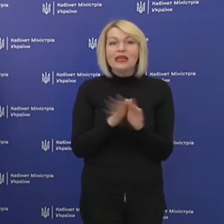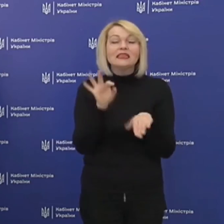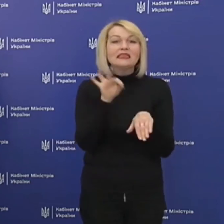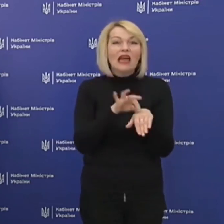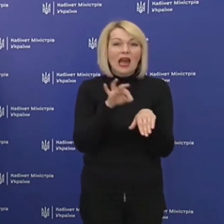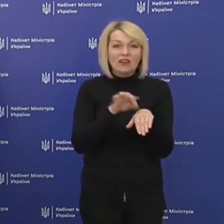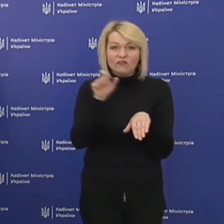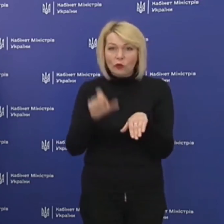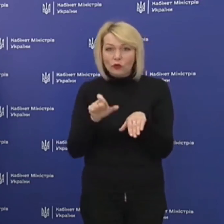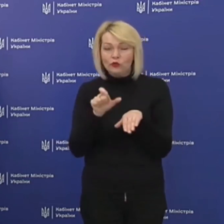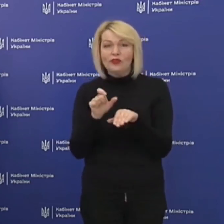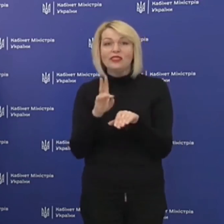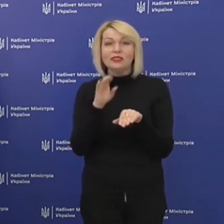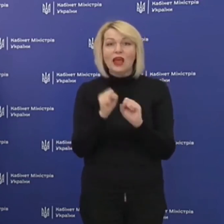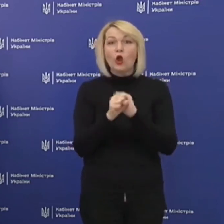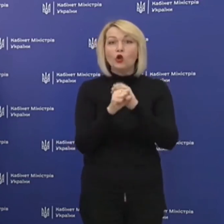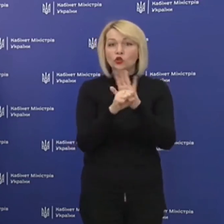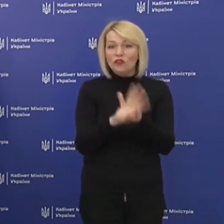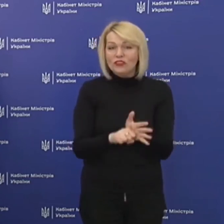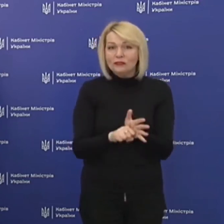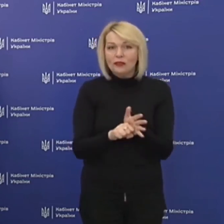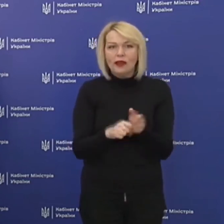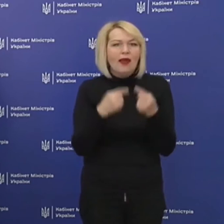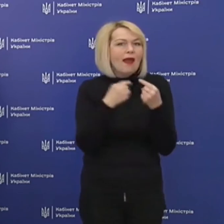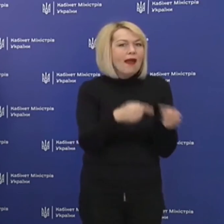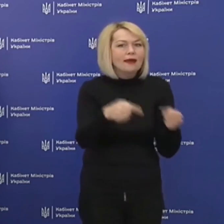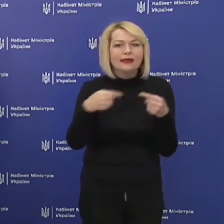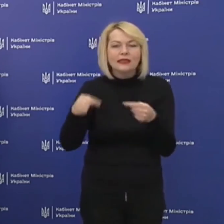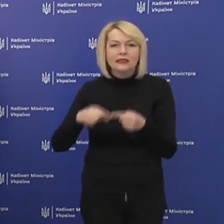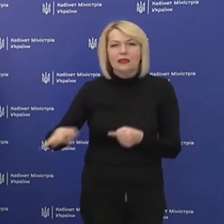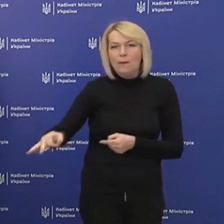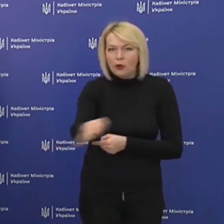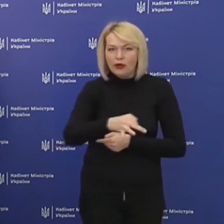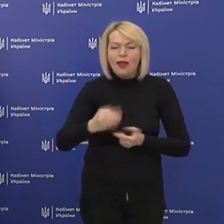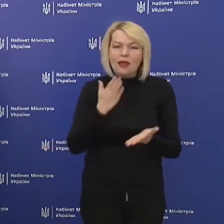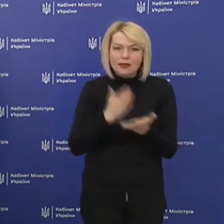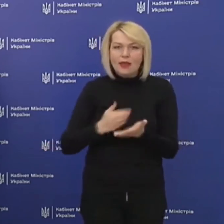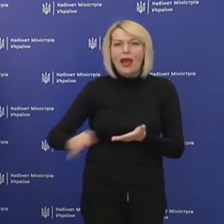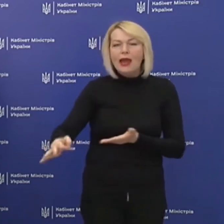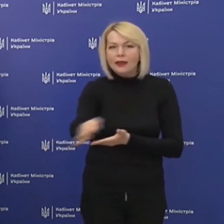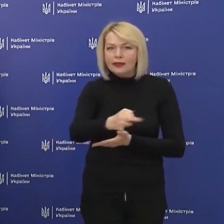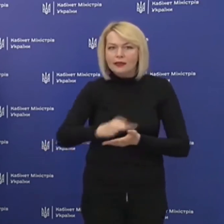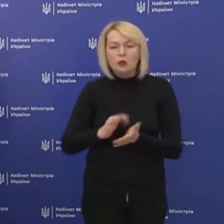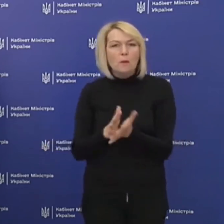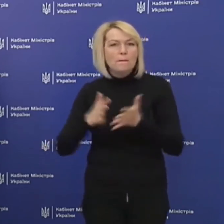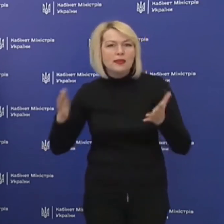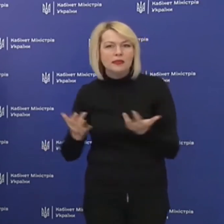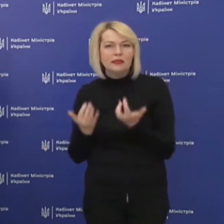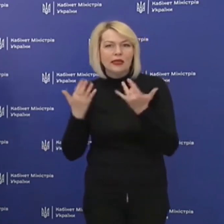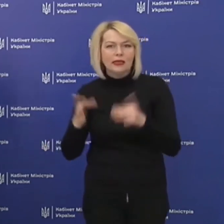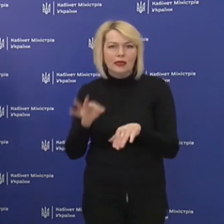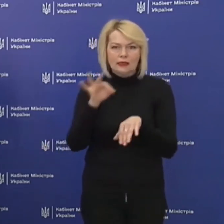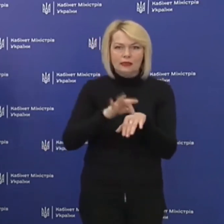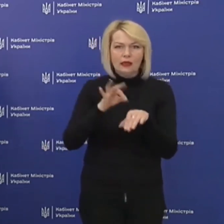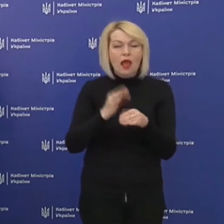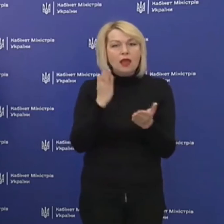захворюваністю на коронавірусну хворобу різна по регіонах, тобто є регіони, в яких більша кількість захворівших, є